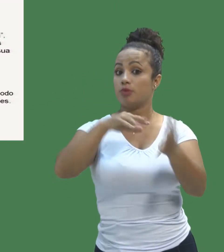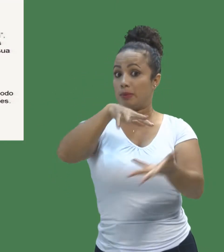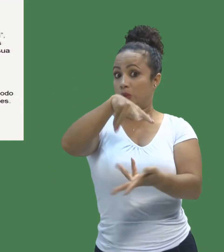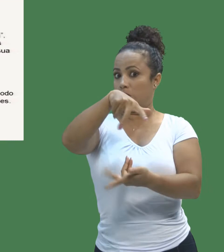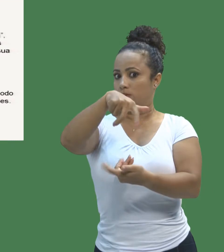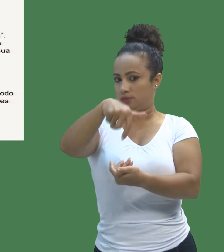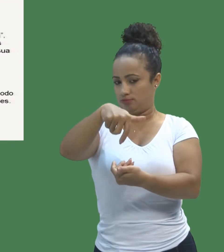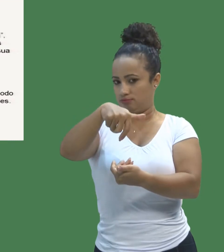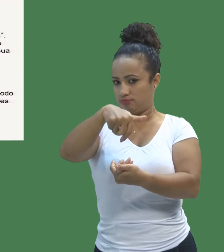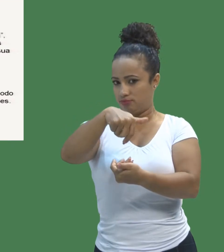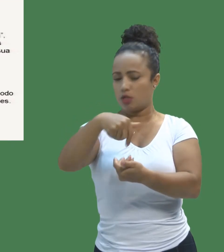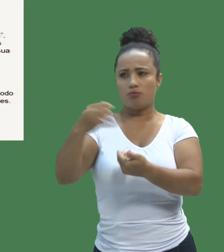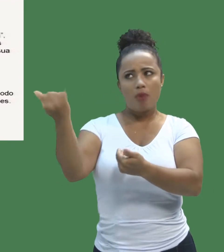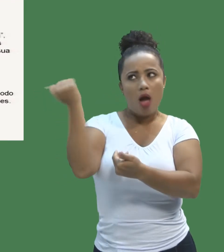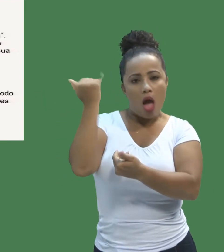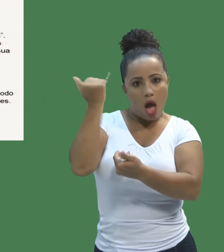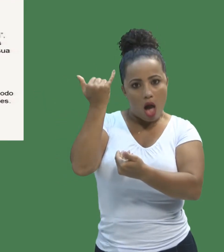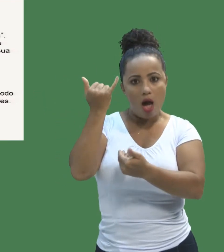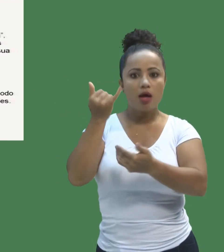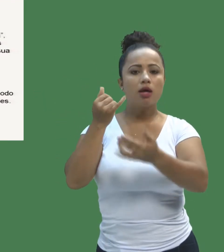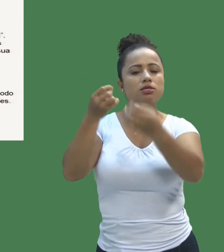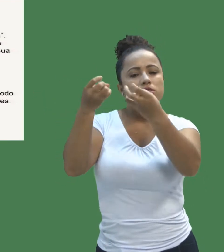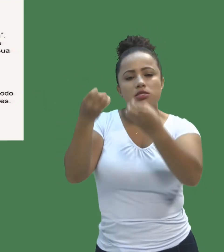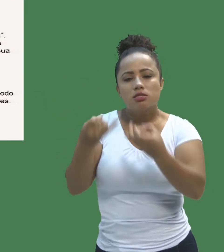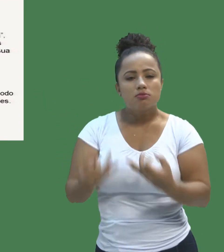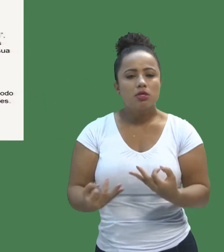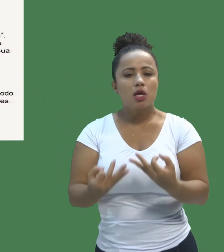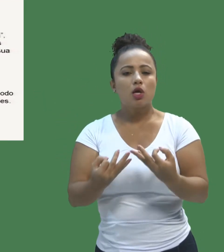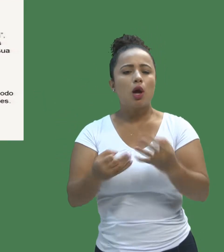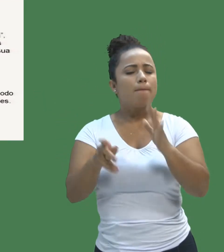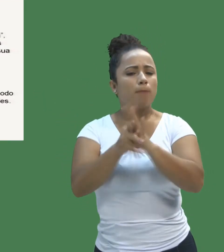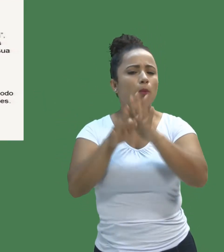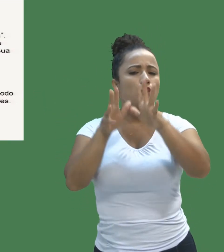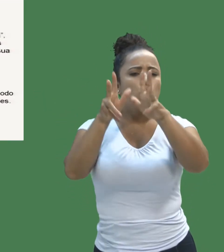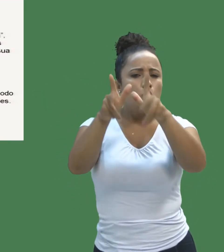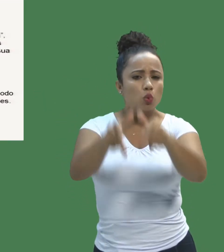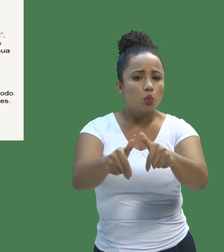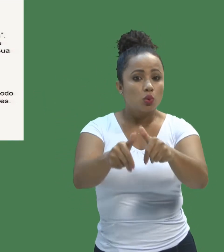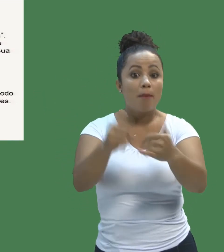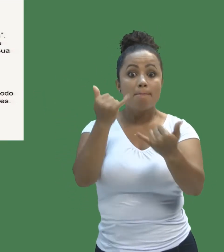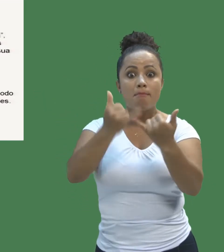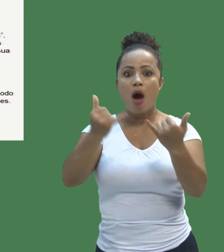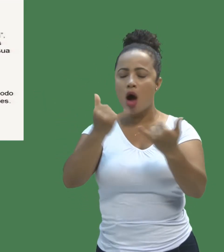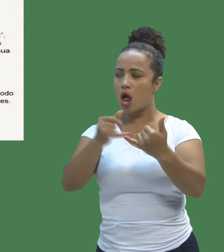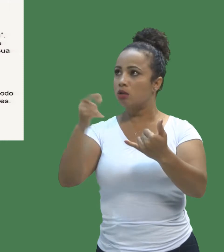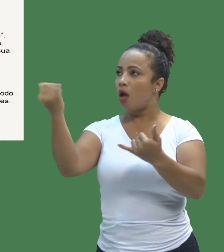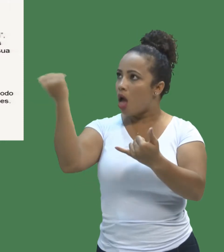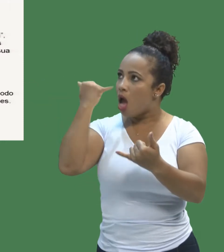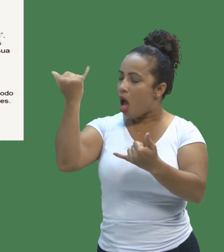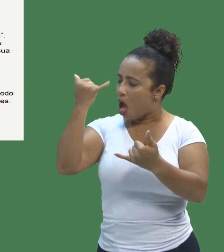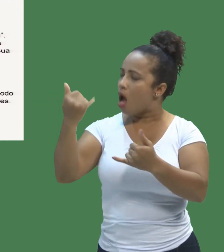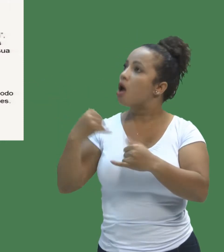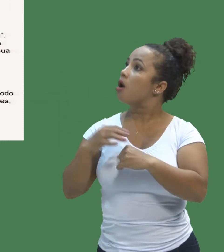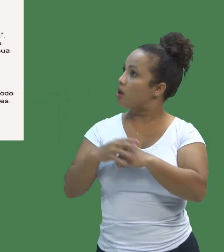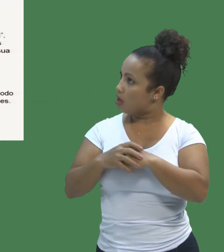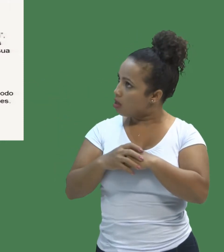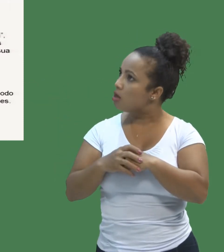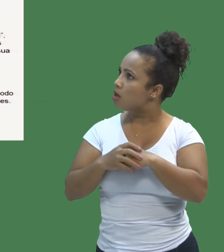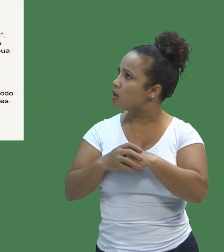mundo, certas explicações a respeito de tudo, como se fossem